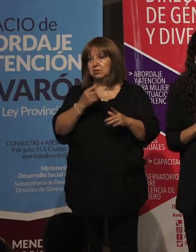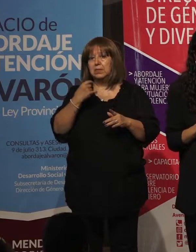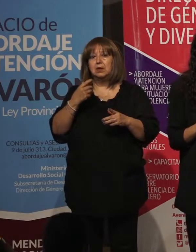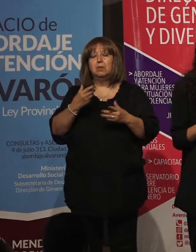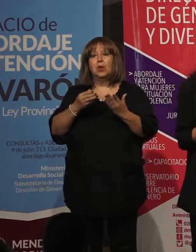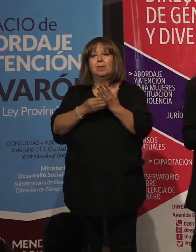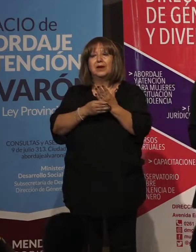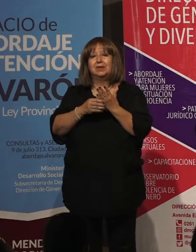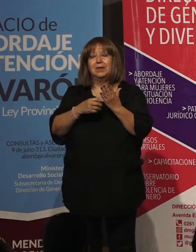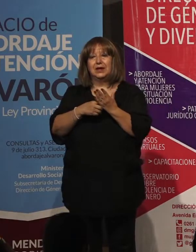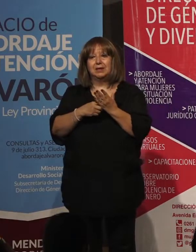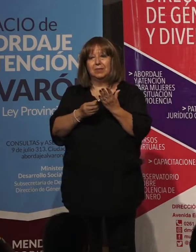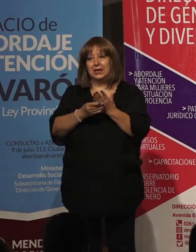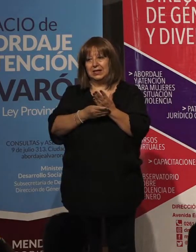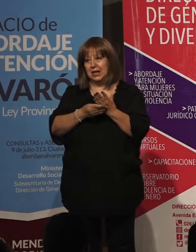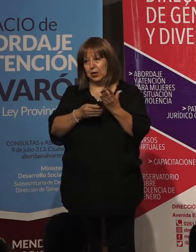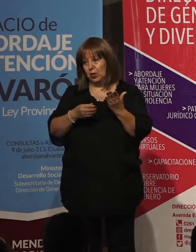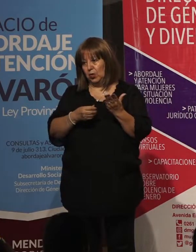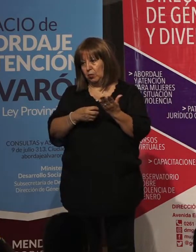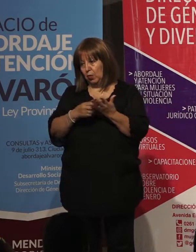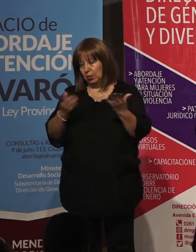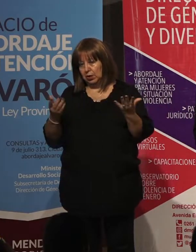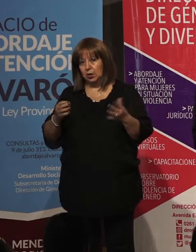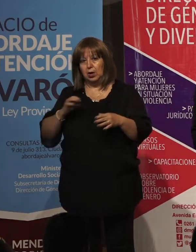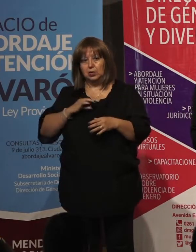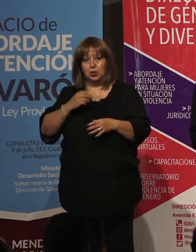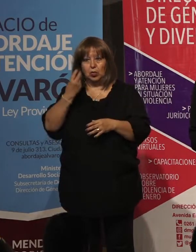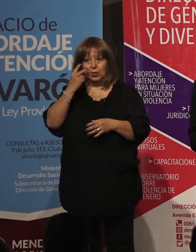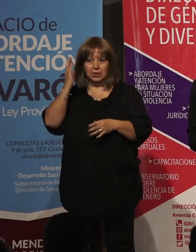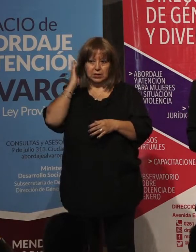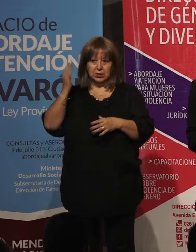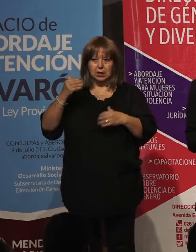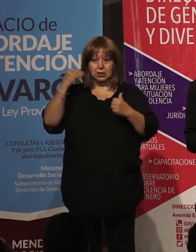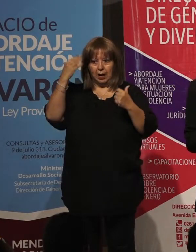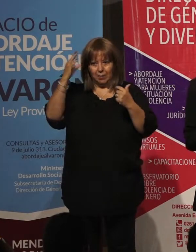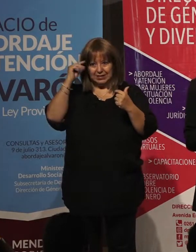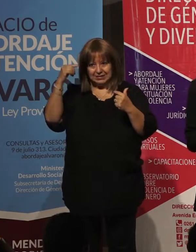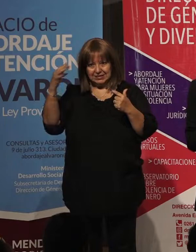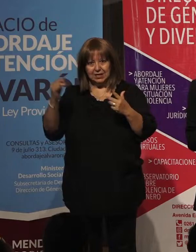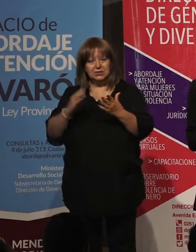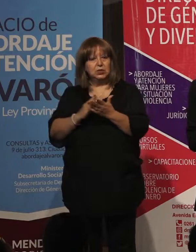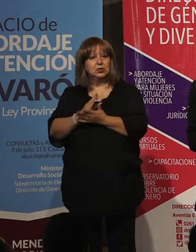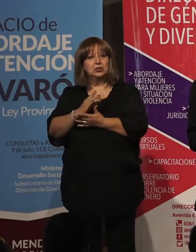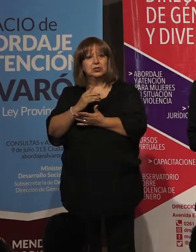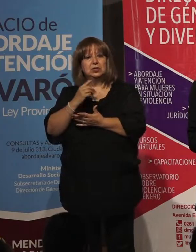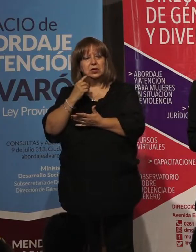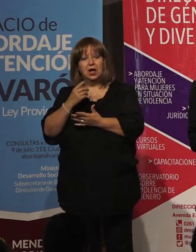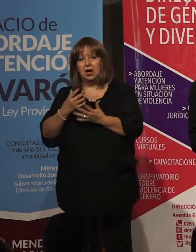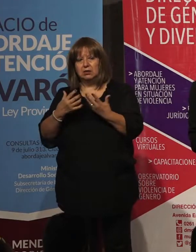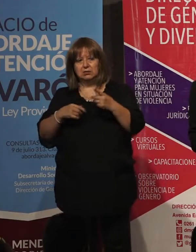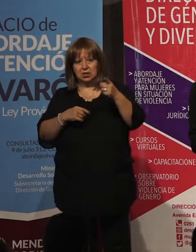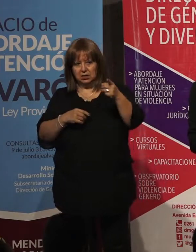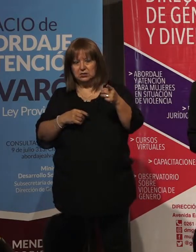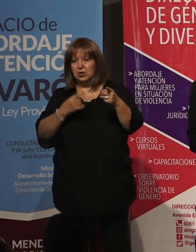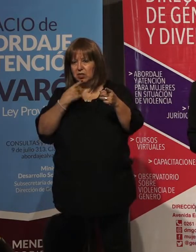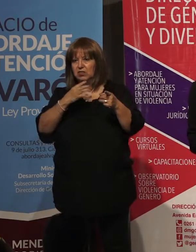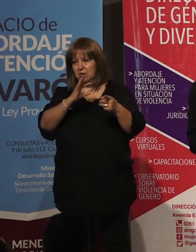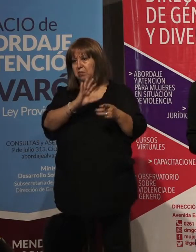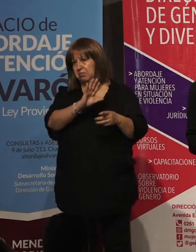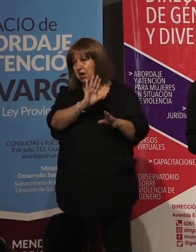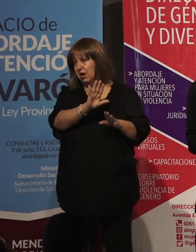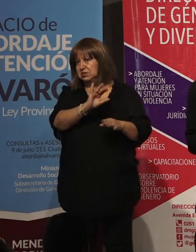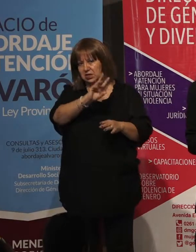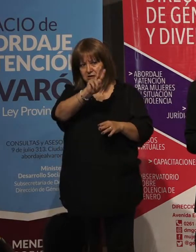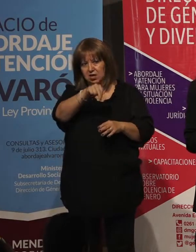Ministerio Público es de capacitación, que está desde el 2016. Y tenemos que romper un montón de estructuras. Esto que usted me dice,